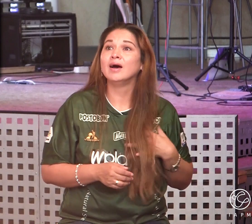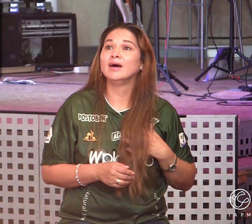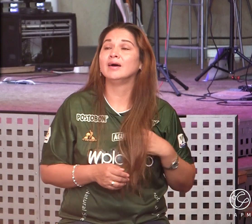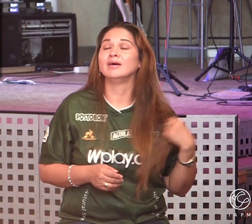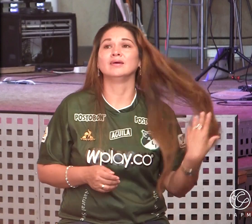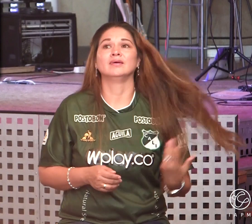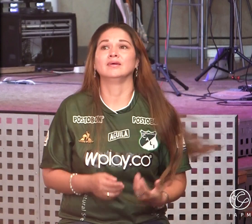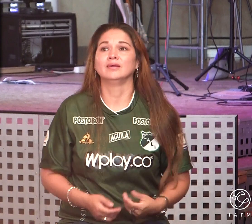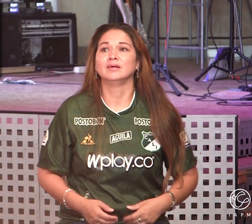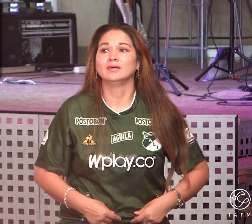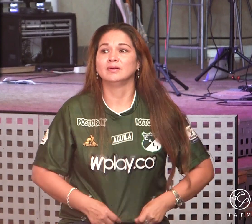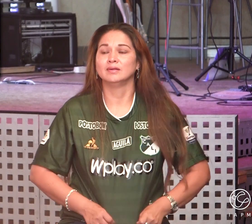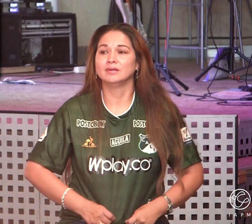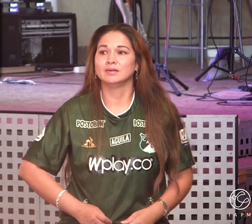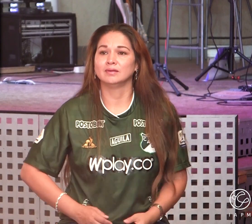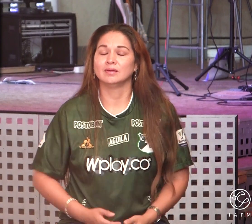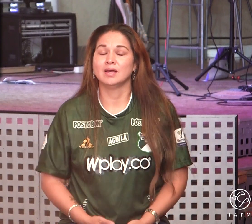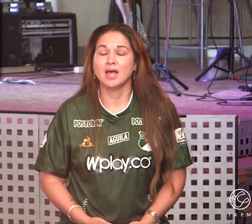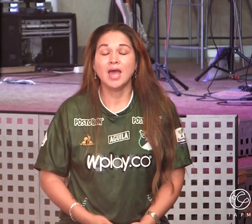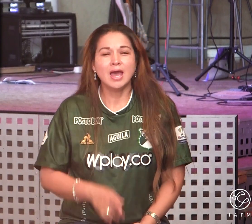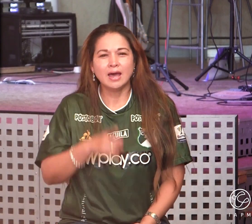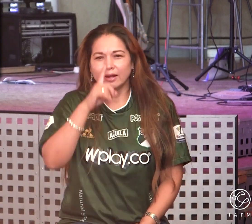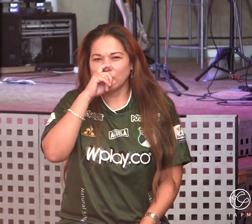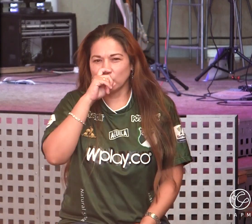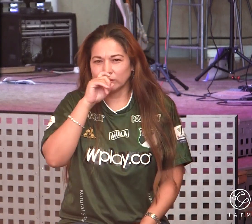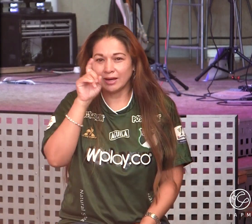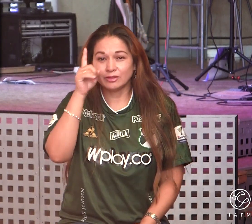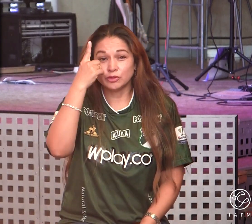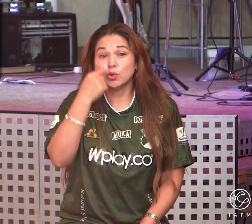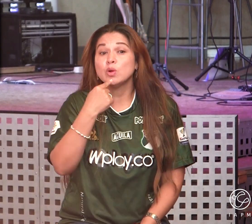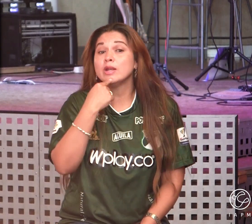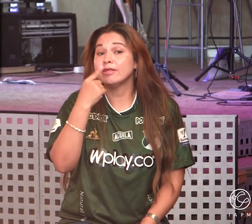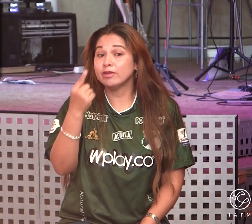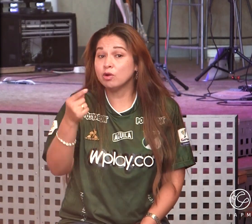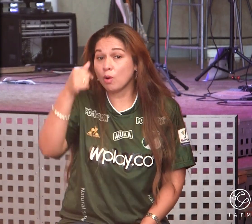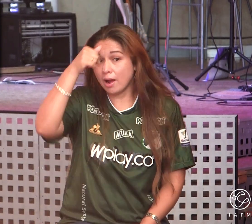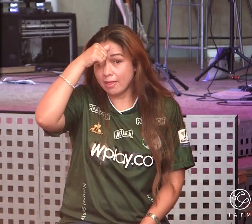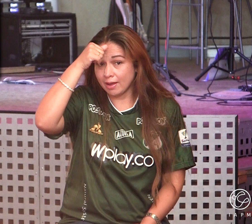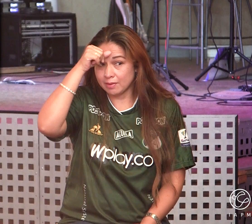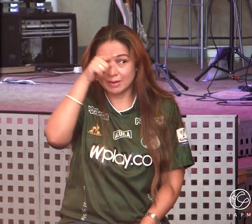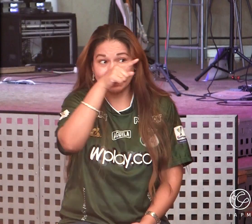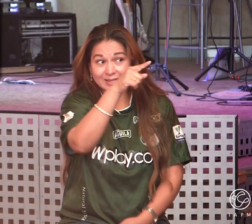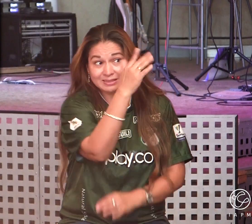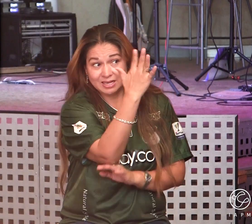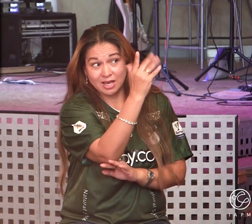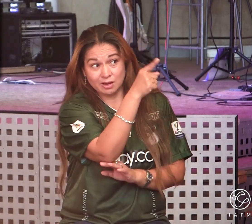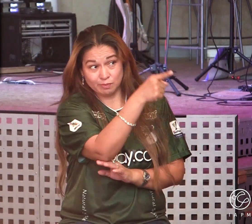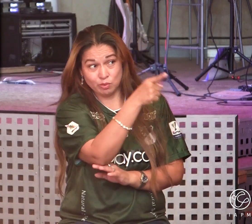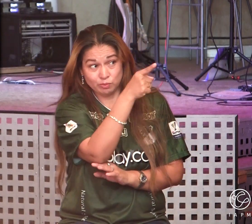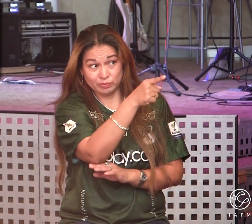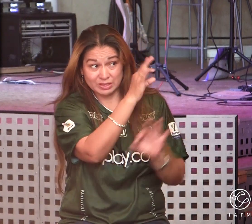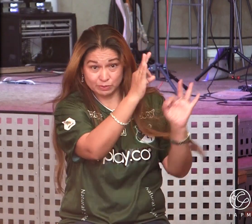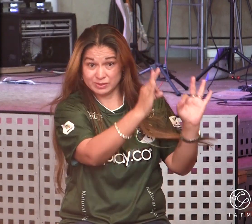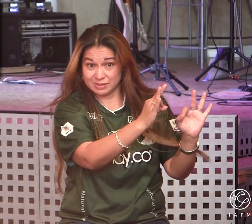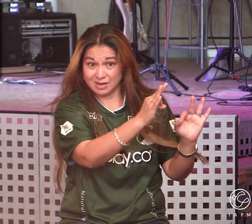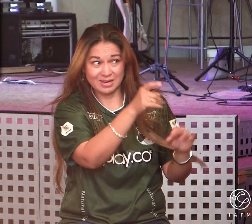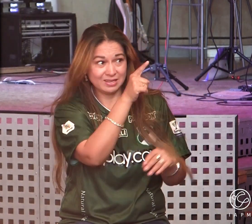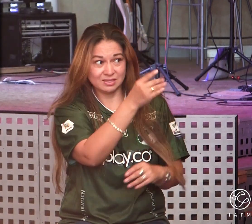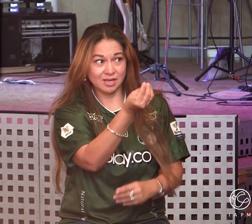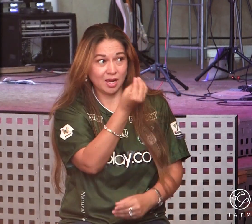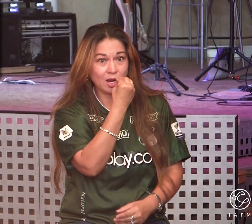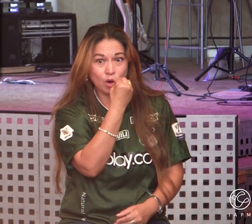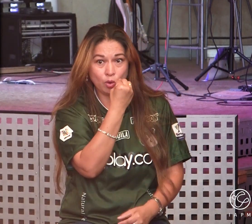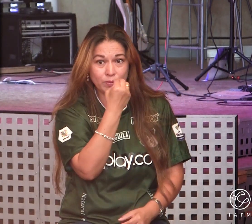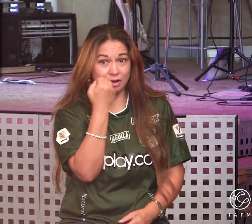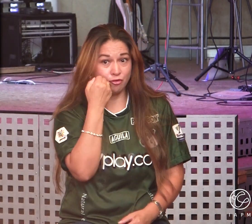no, pero el problema con ese árbol es que si comes de ese árbol vas a morir. No le dijo vas a morirte. De hecho, cuando Adán come de